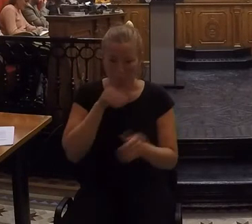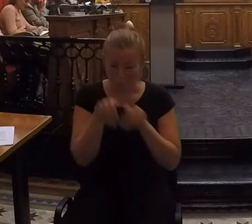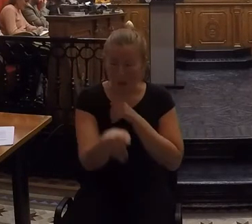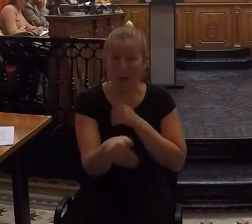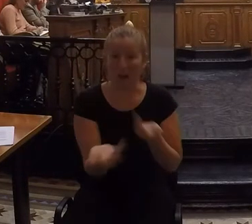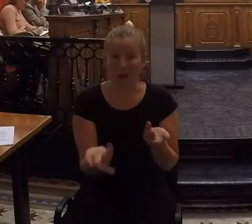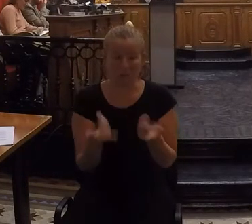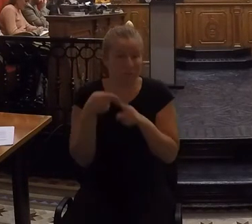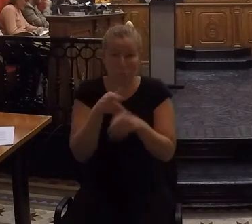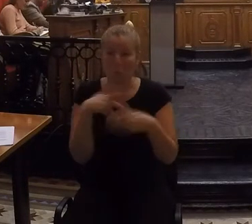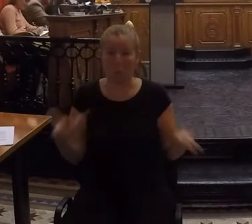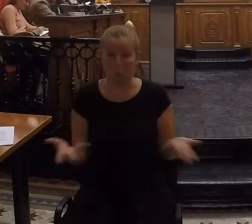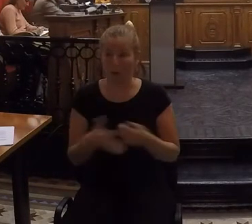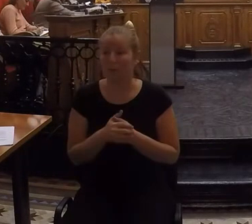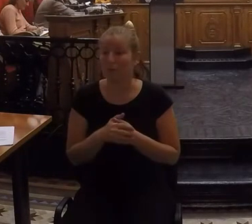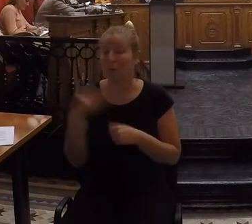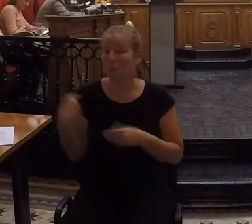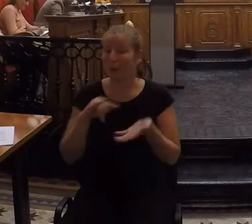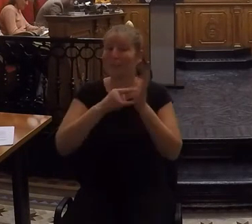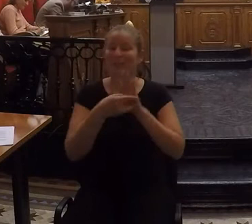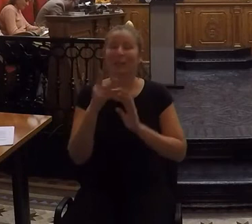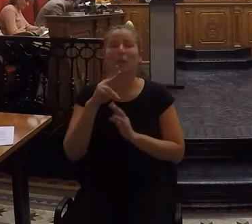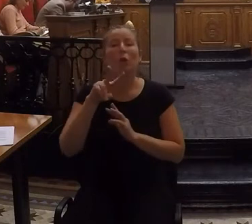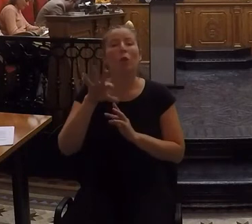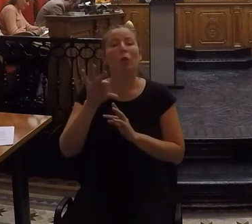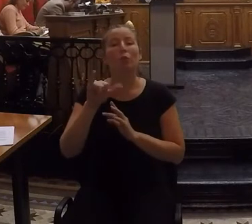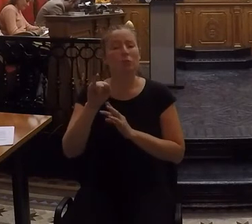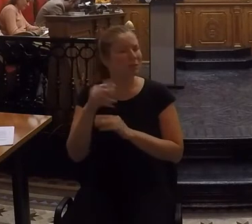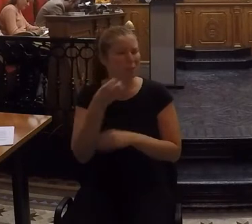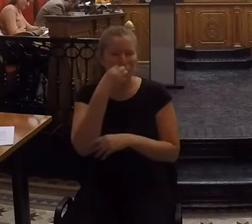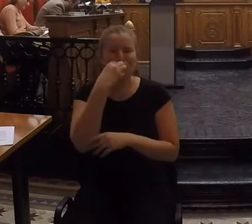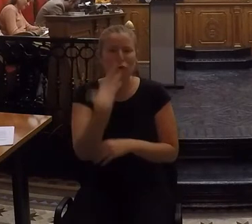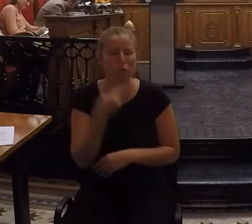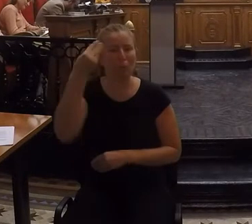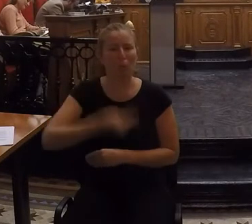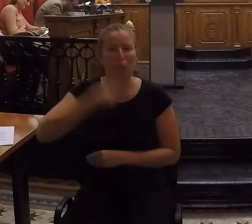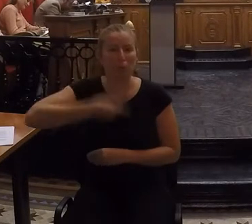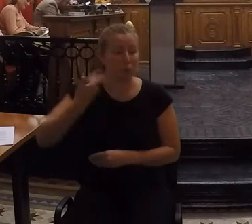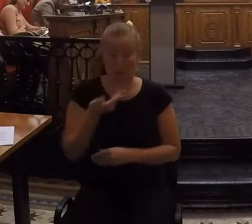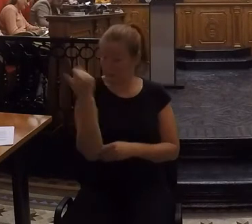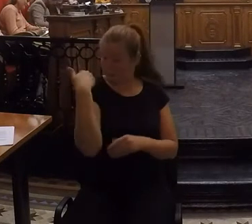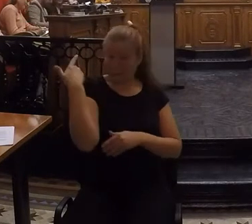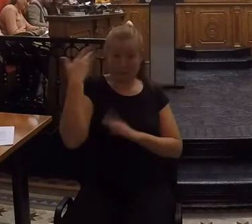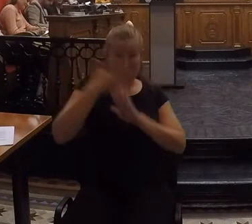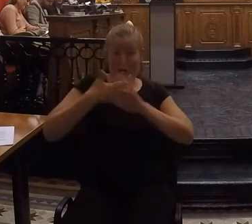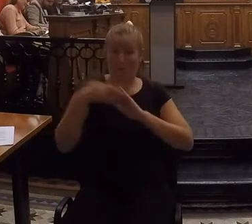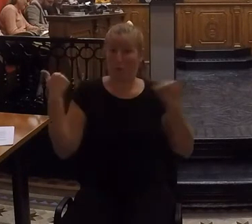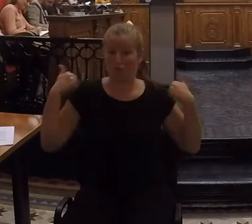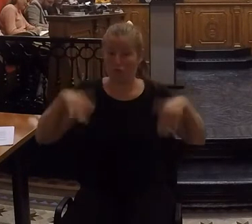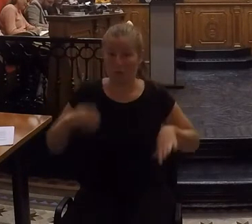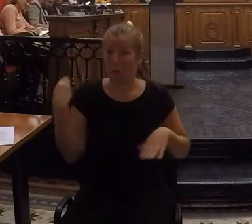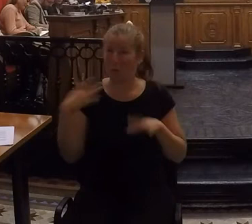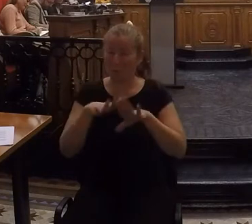Las estrategias DUSI son buenas. Así lo dijimos en una moción hace meses y también en aquel pleno se